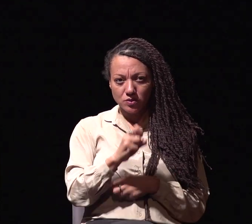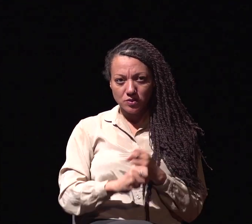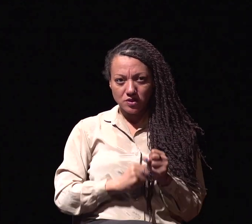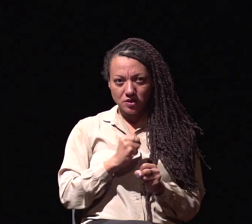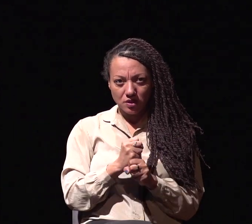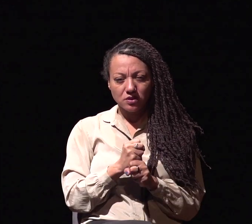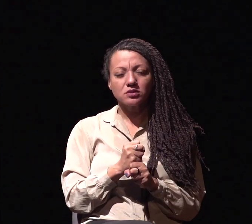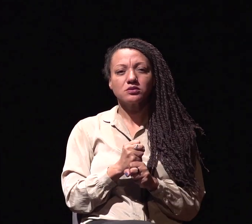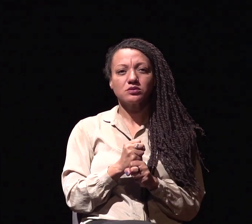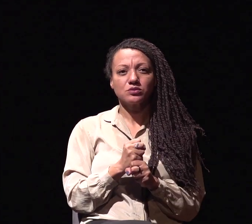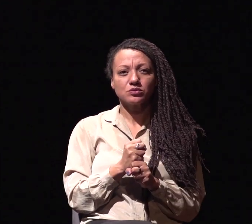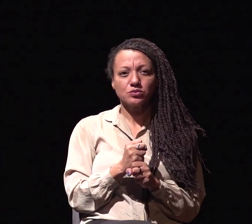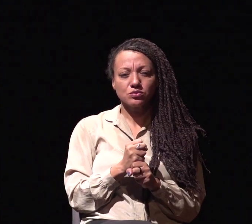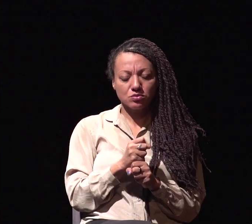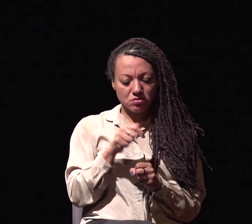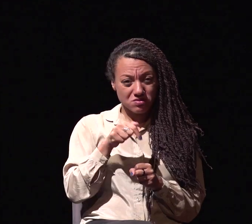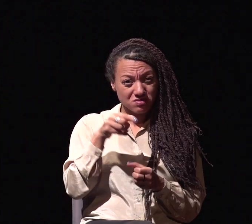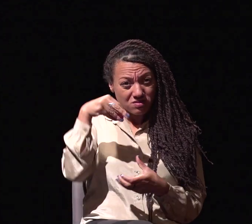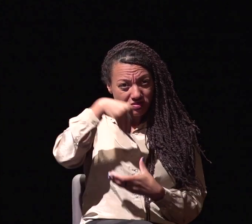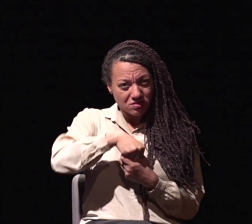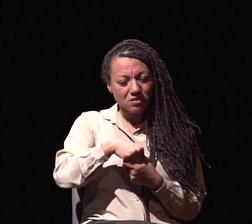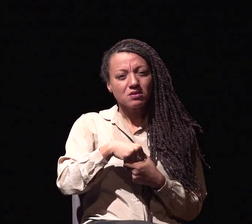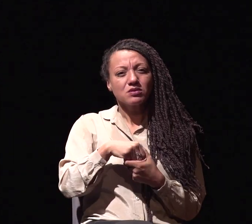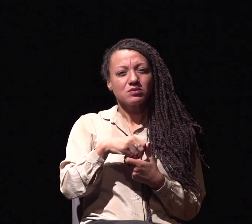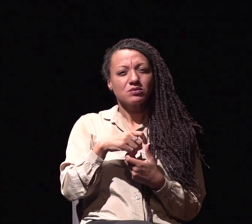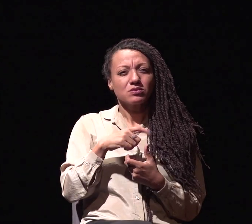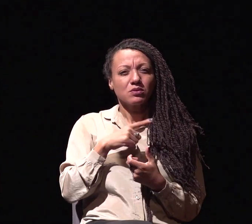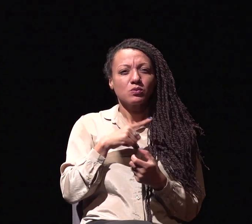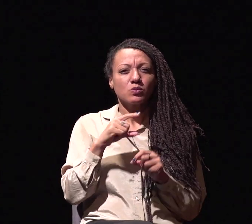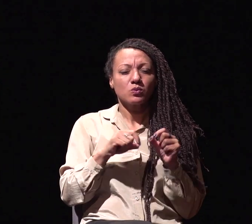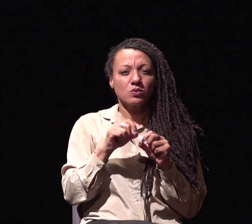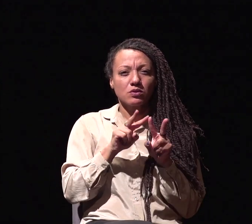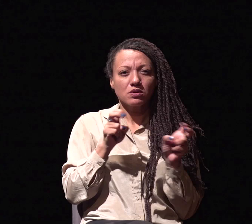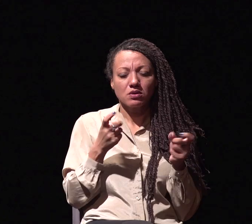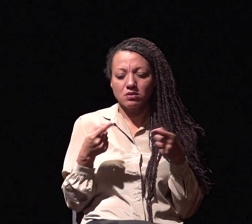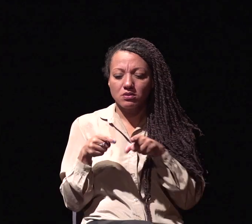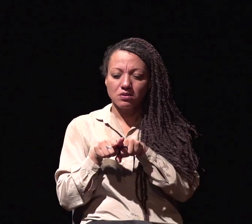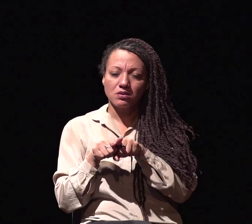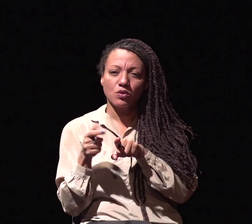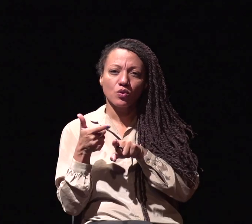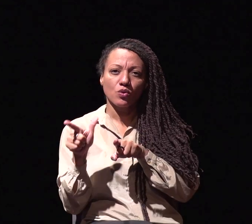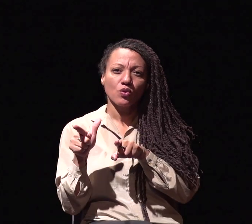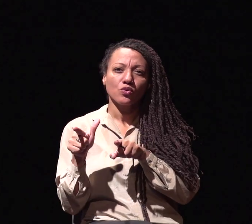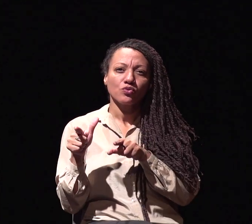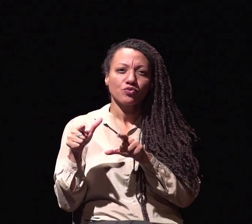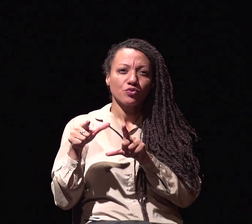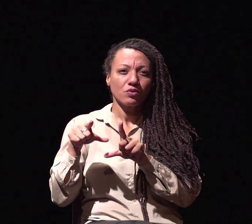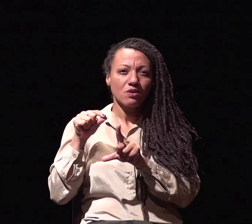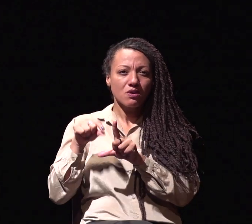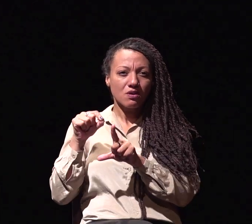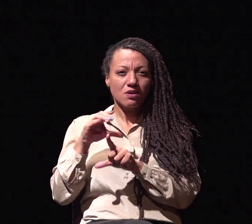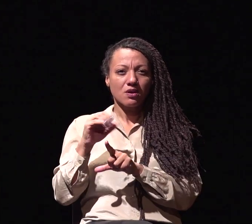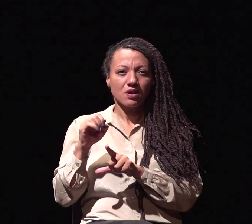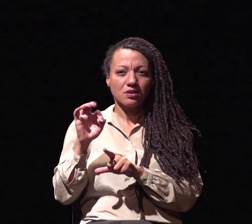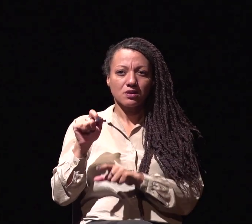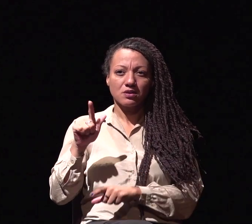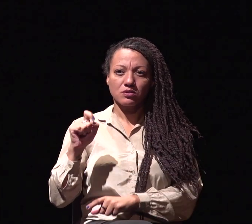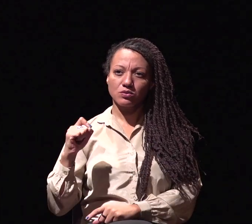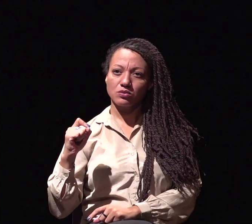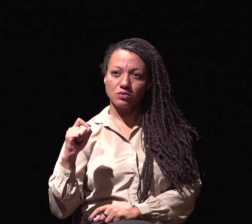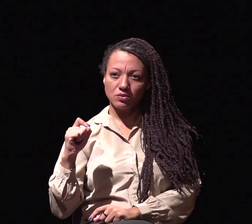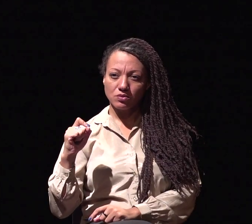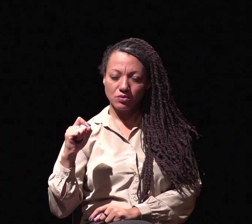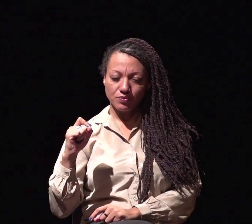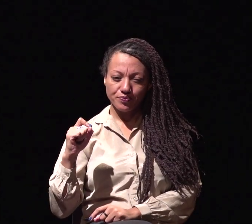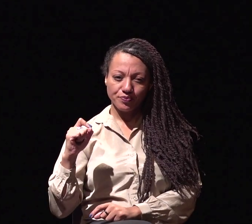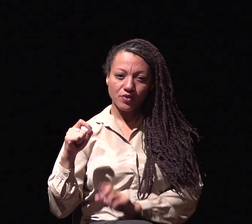é editado para coincidir ou em paralelo com um outro livro, um catálogo de uma exposição da mostra